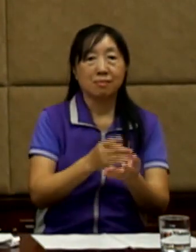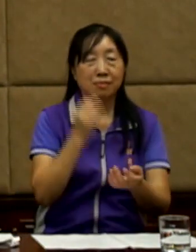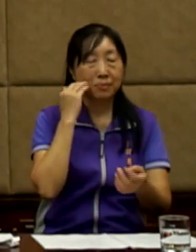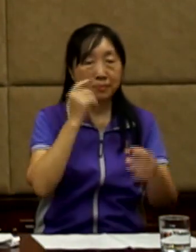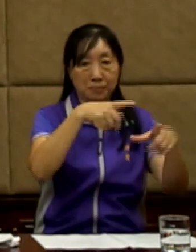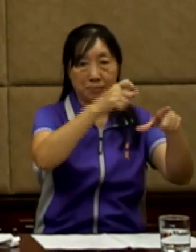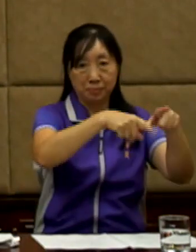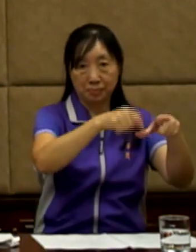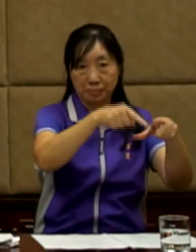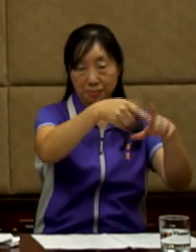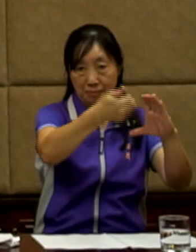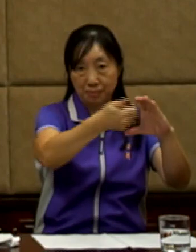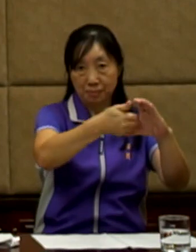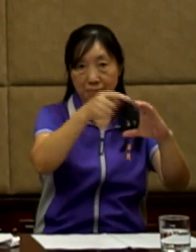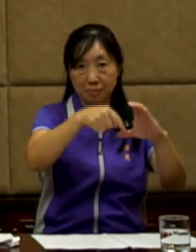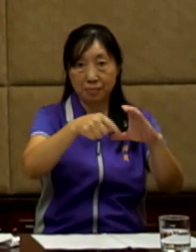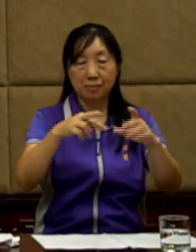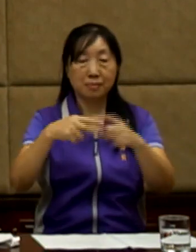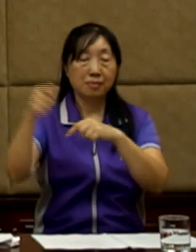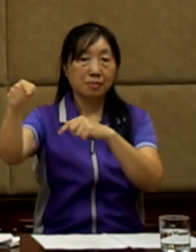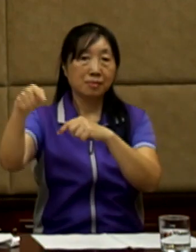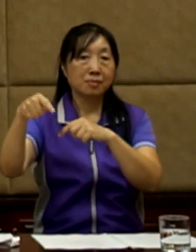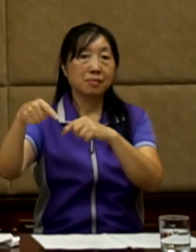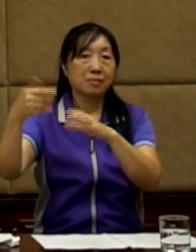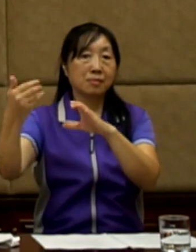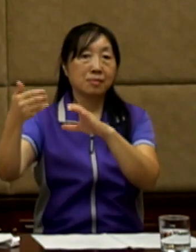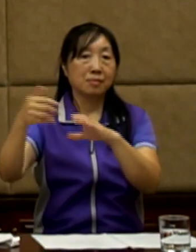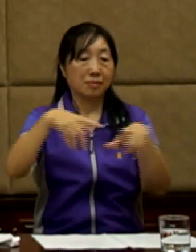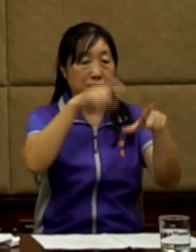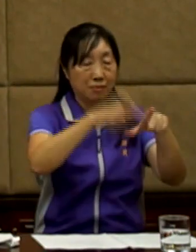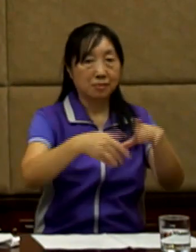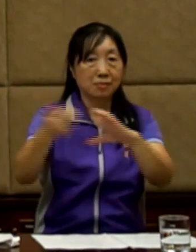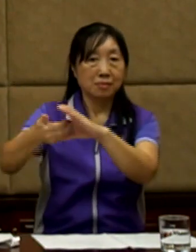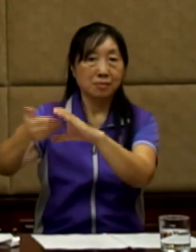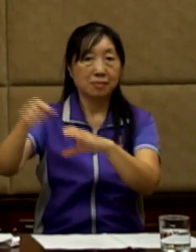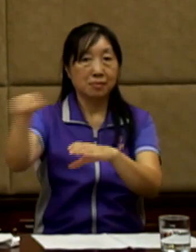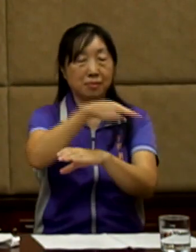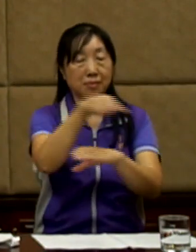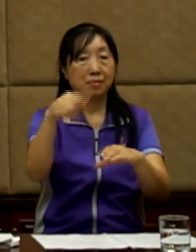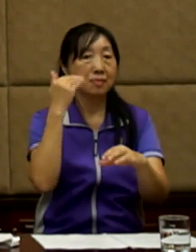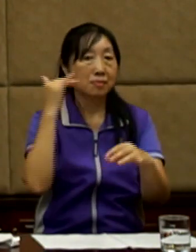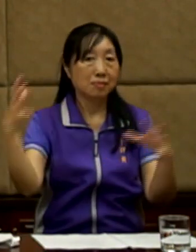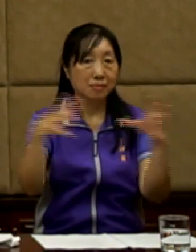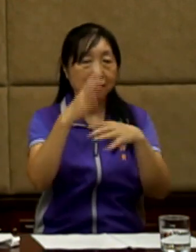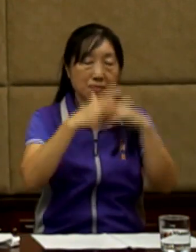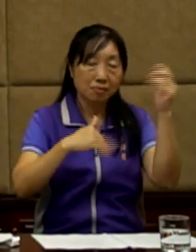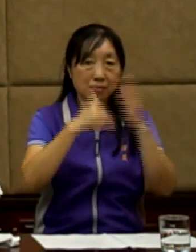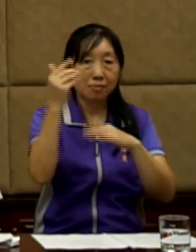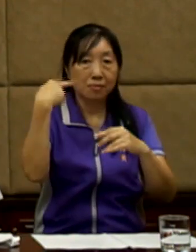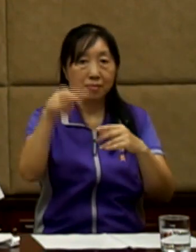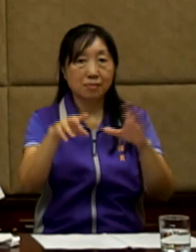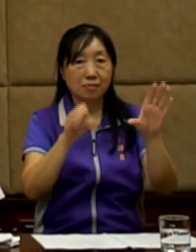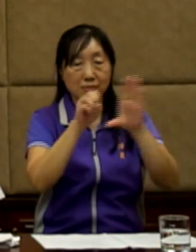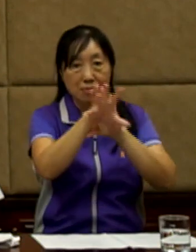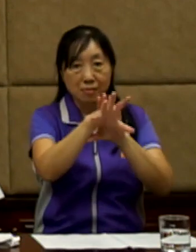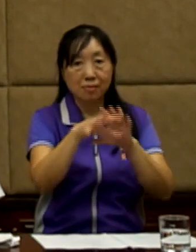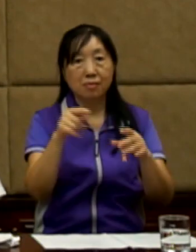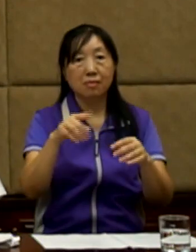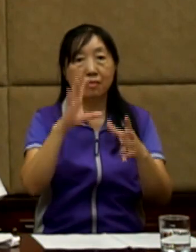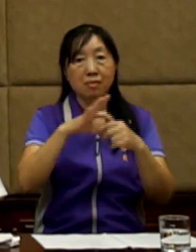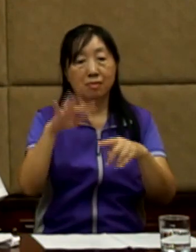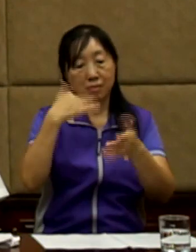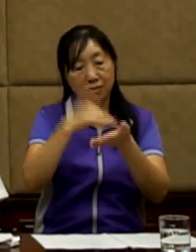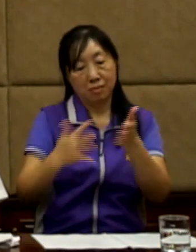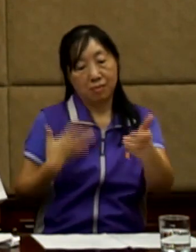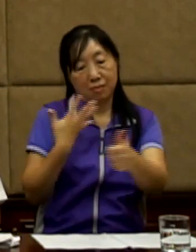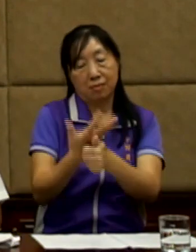跟频道供应事业跟这个系统经营者，如果他们都不愿意合作，他根本不可能上架，所以他就其实是一个授权关系啦。如果他们愿意